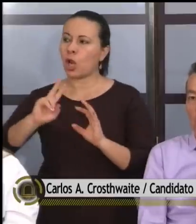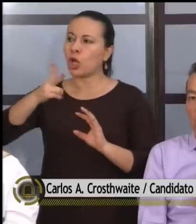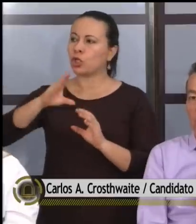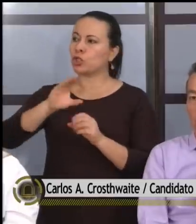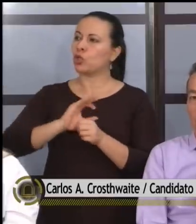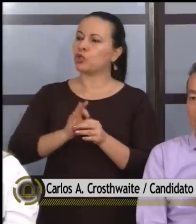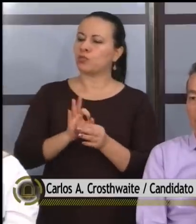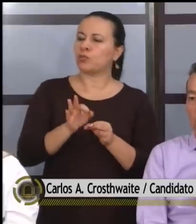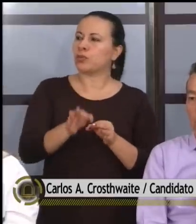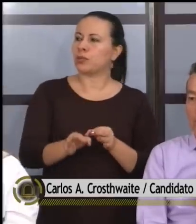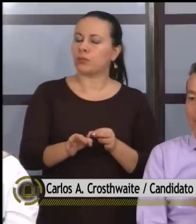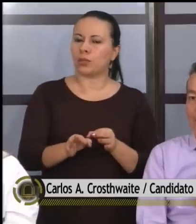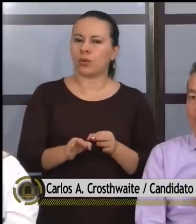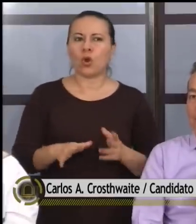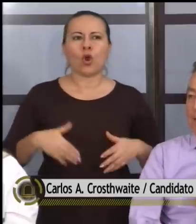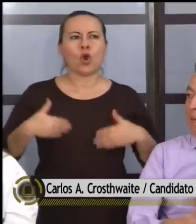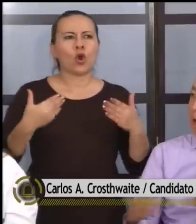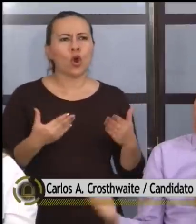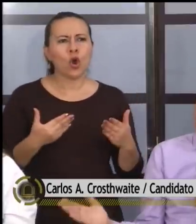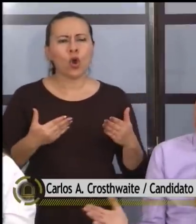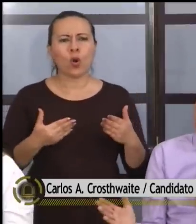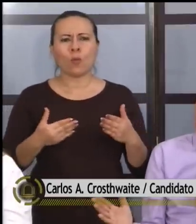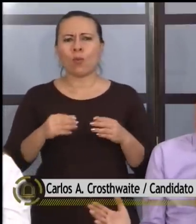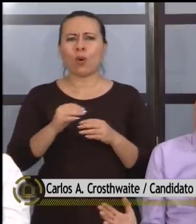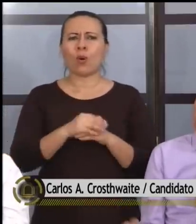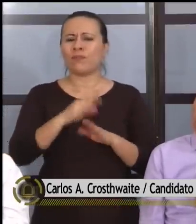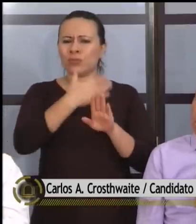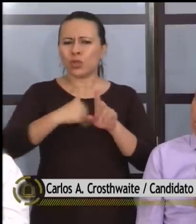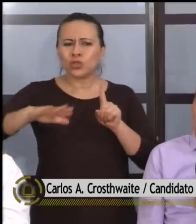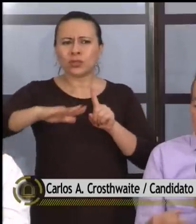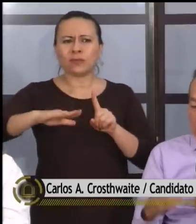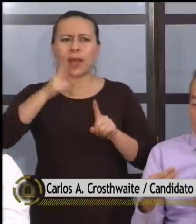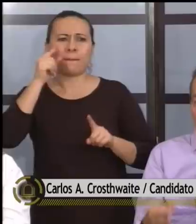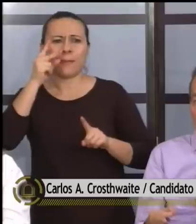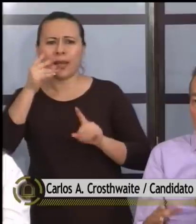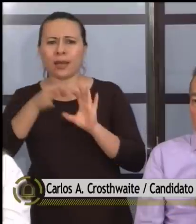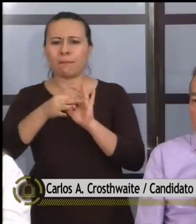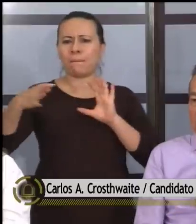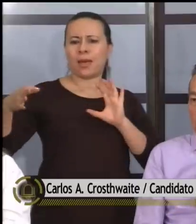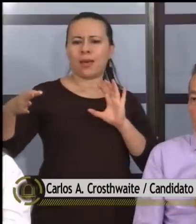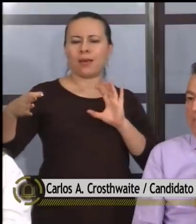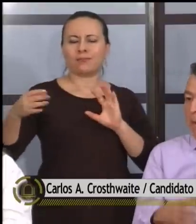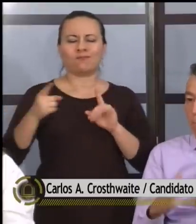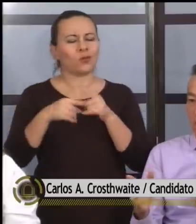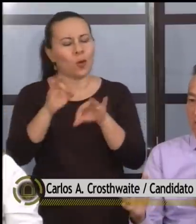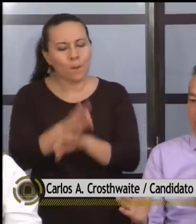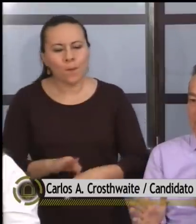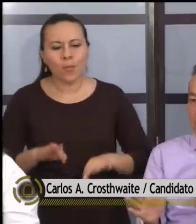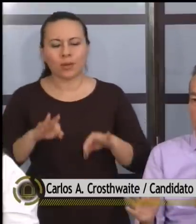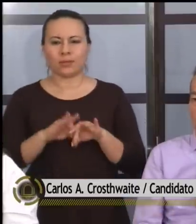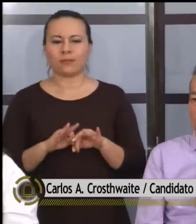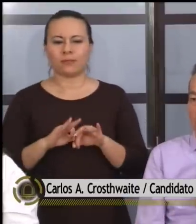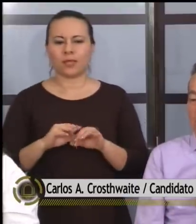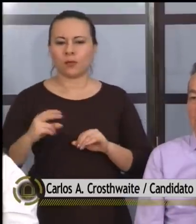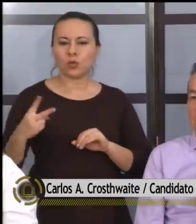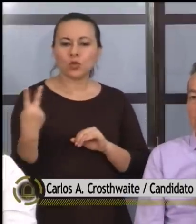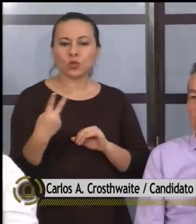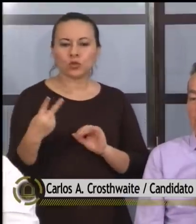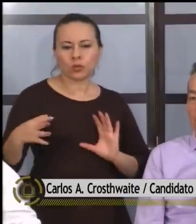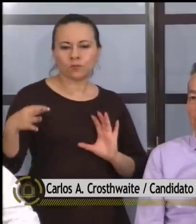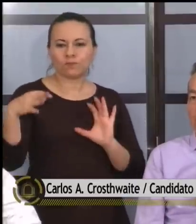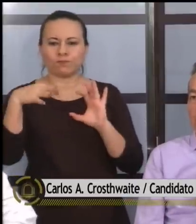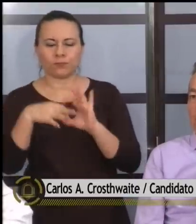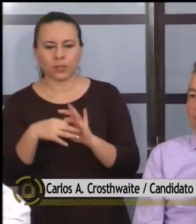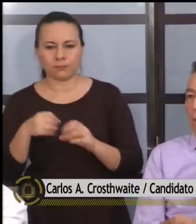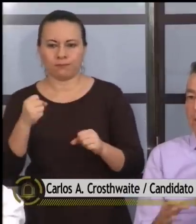entiendo cómo tenemos un área metropolitana y cada cual va por su lado. Yo creo que eso es un punto importantísimo. Y en muchas tareas, en muchos temas, tenemos